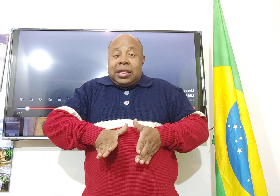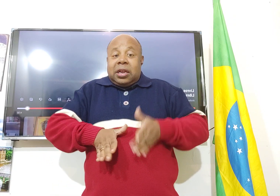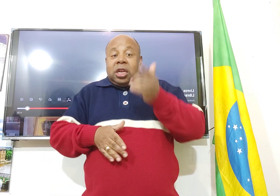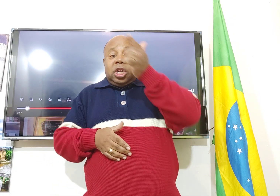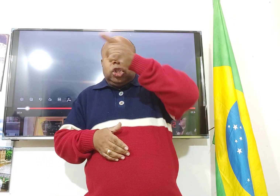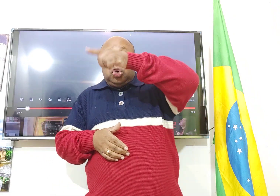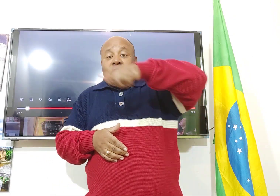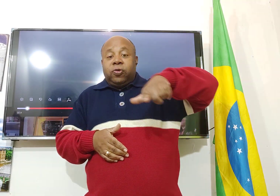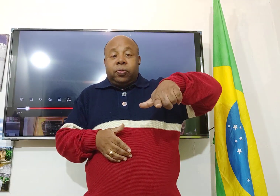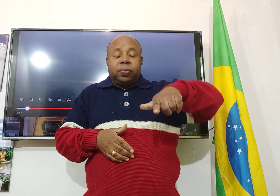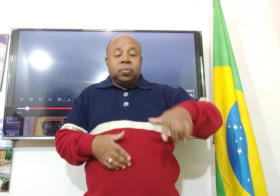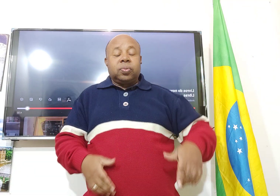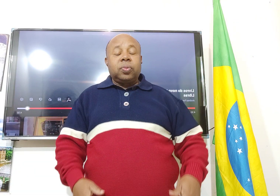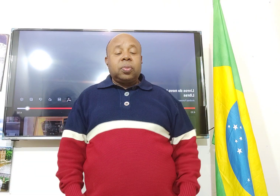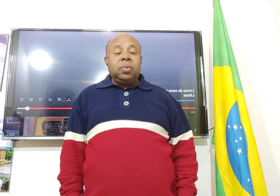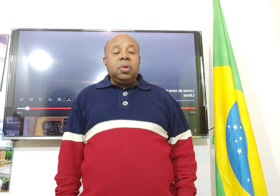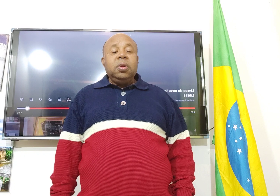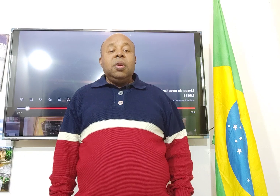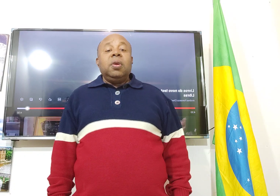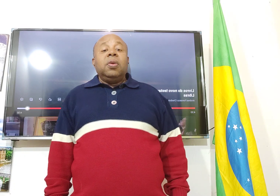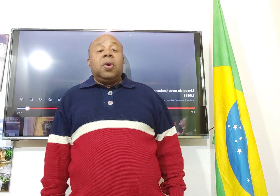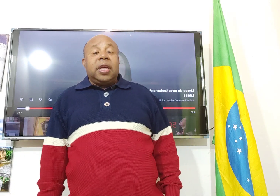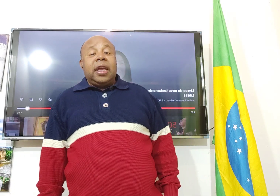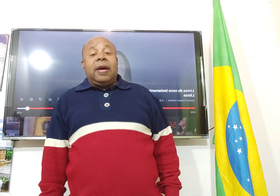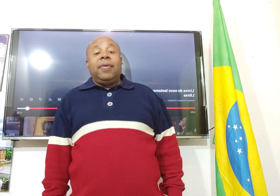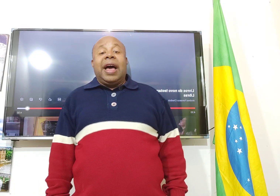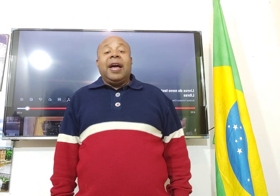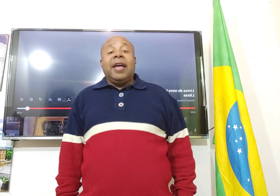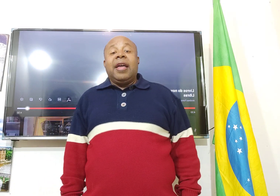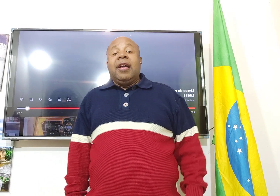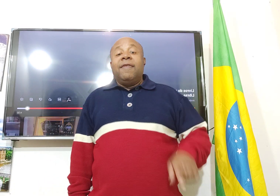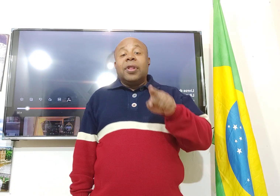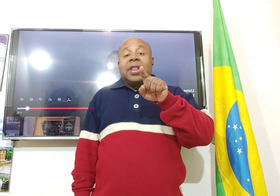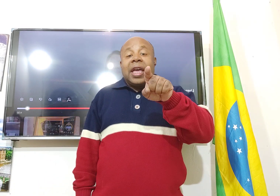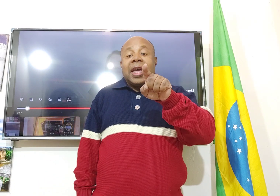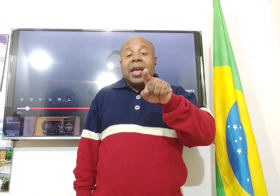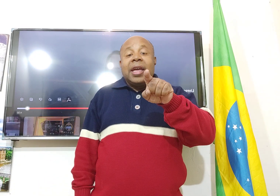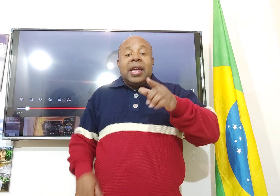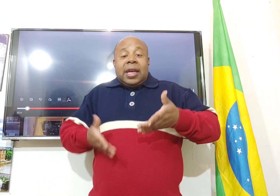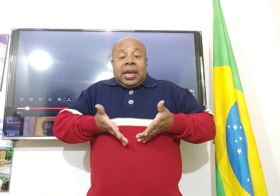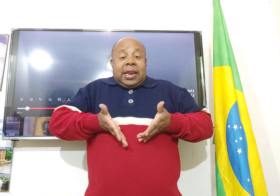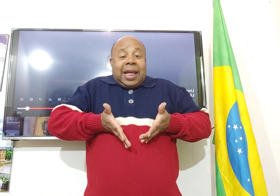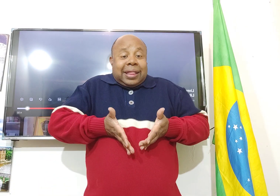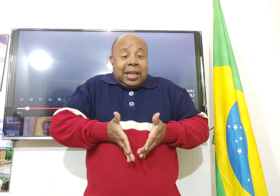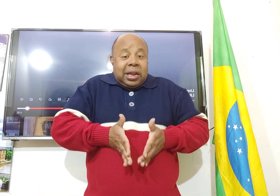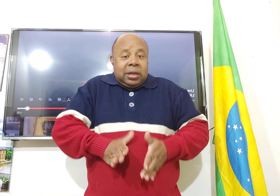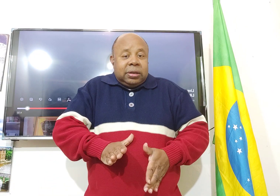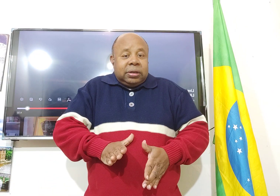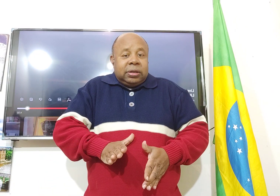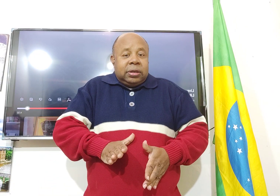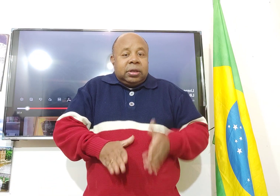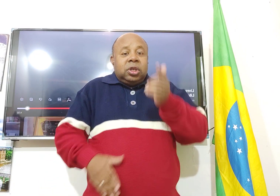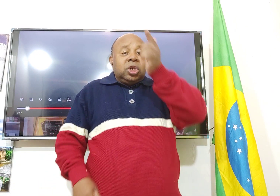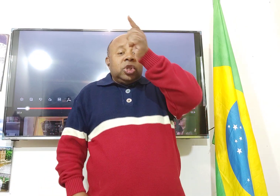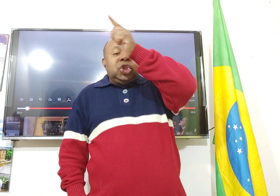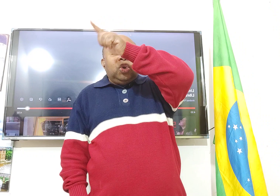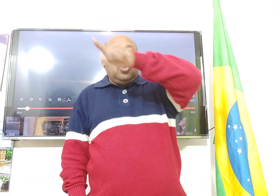nascer de novo. Ok? Vamos lá. Você nascer de